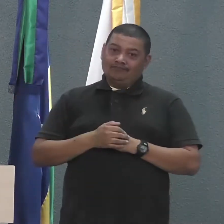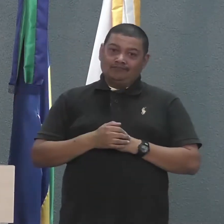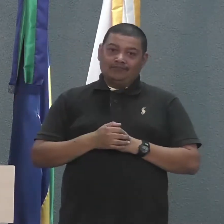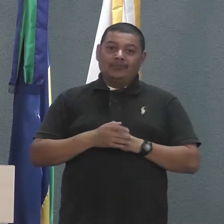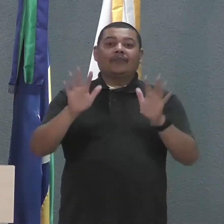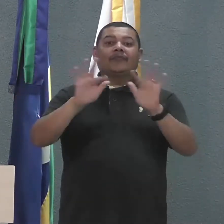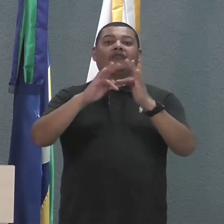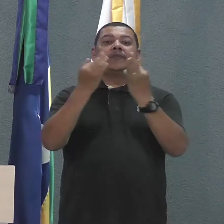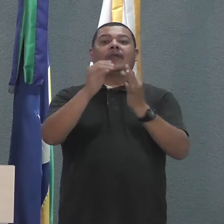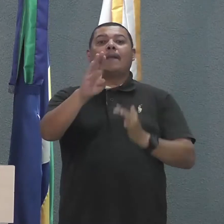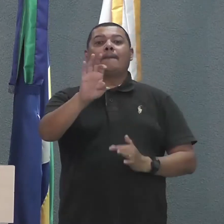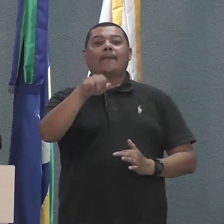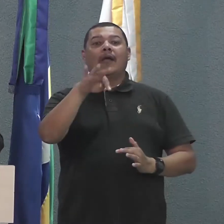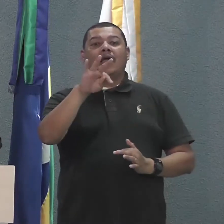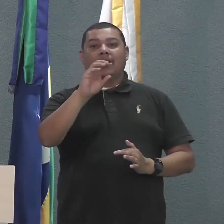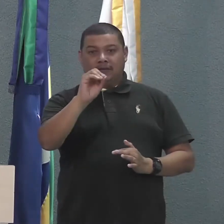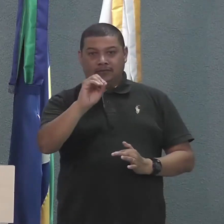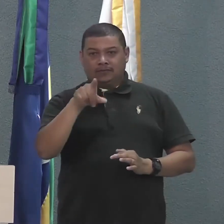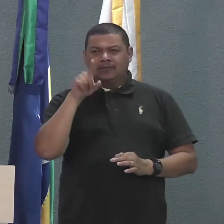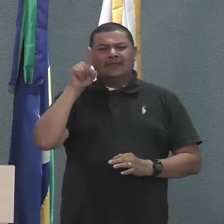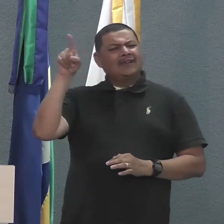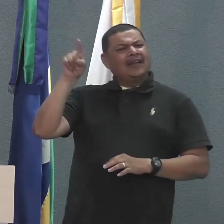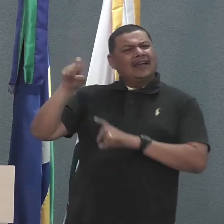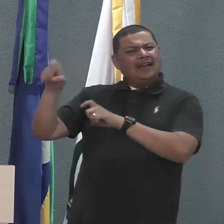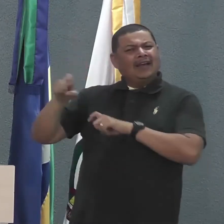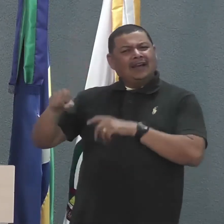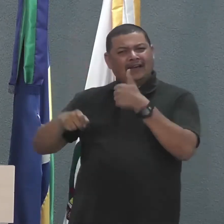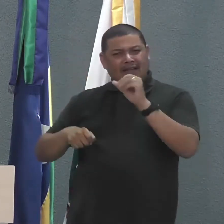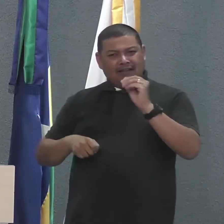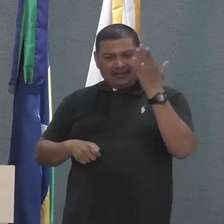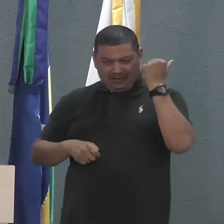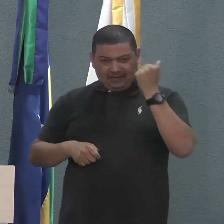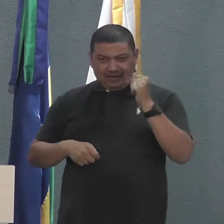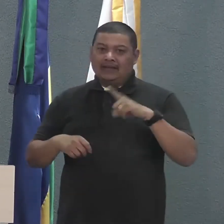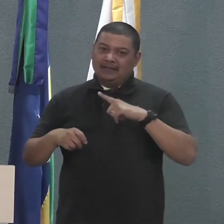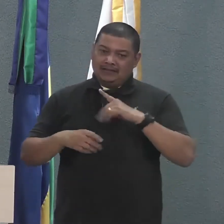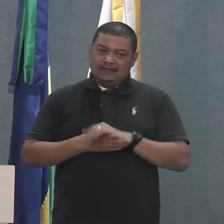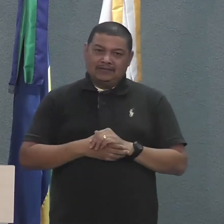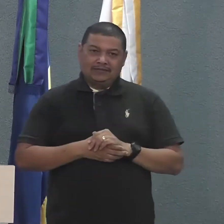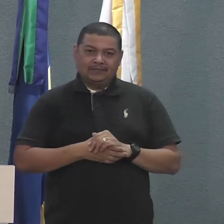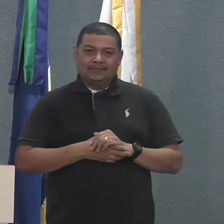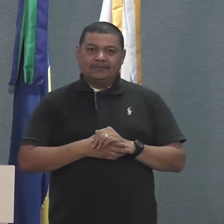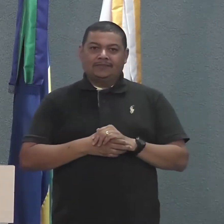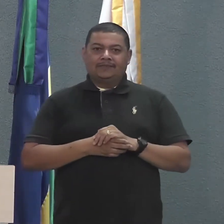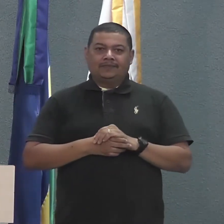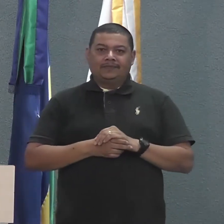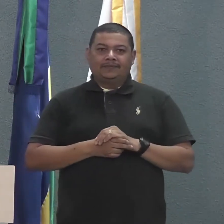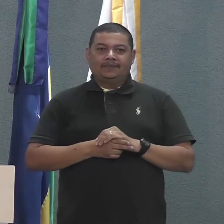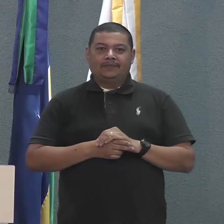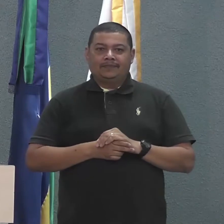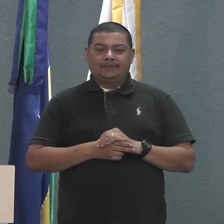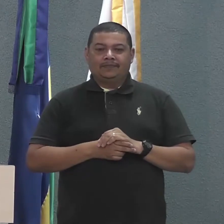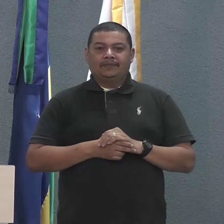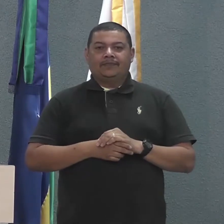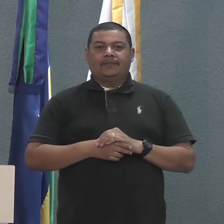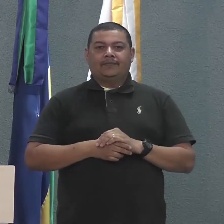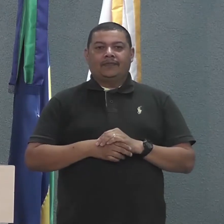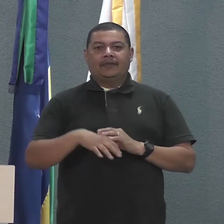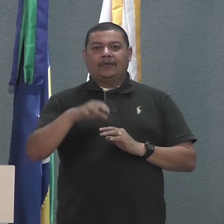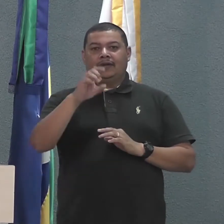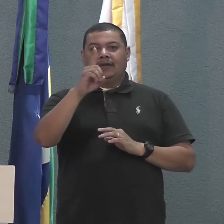Bento, ali de Cacoal, ali da linha 10. Tivemos a prata para o Deixson Mendes